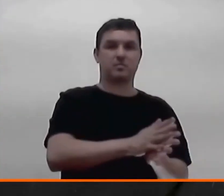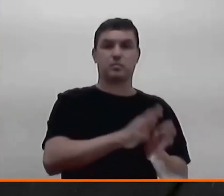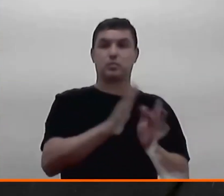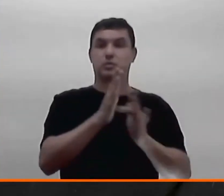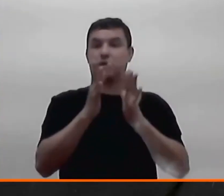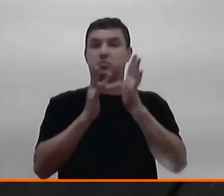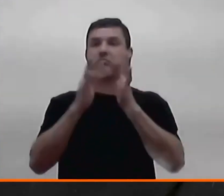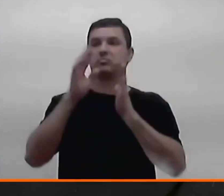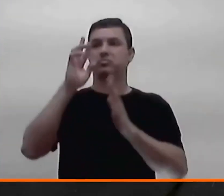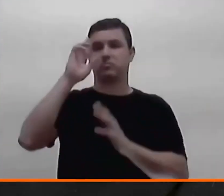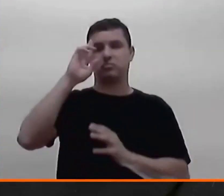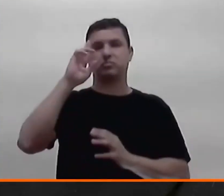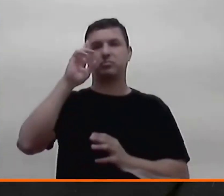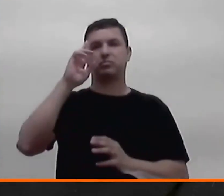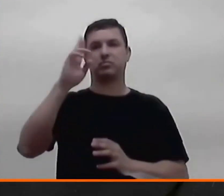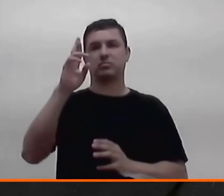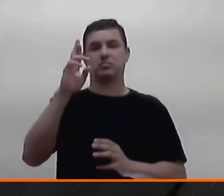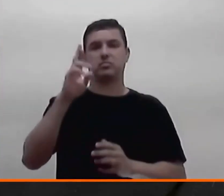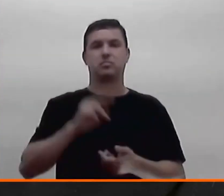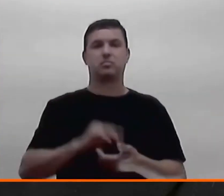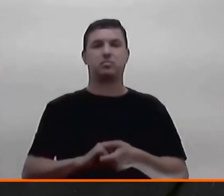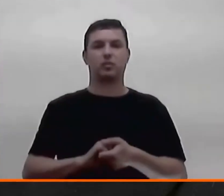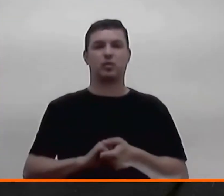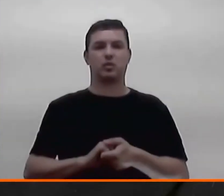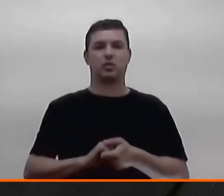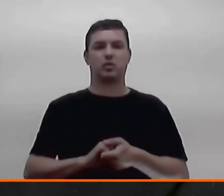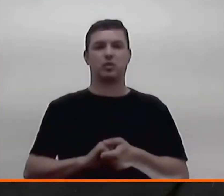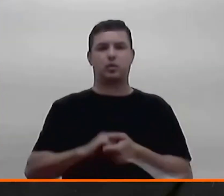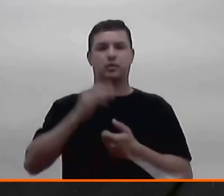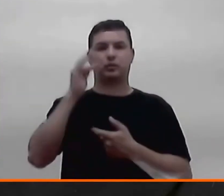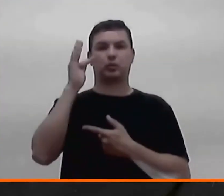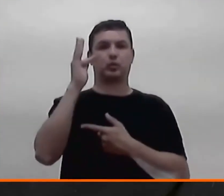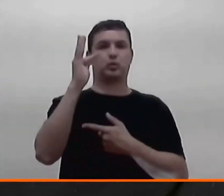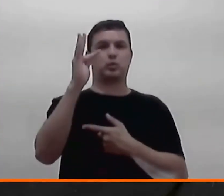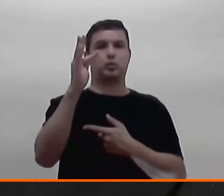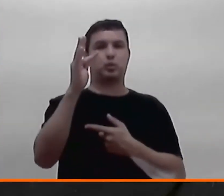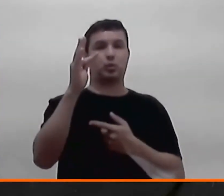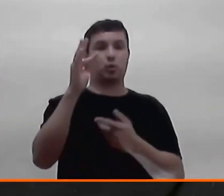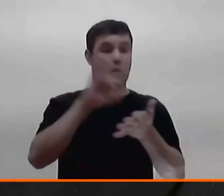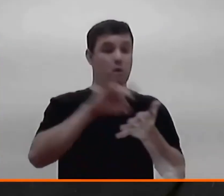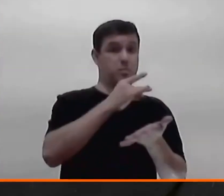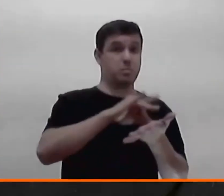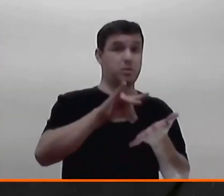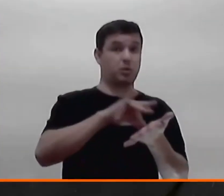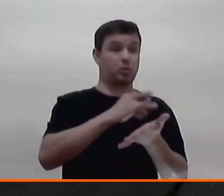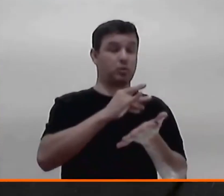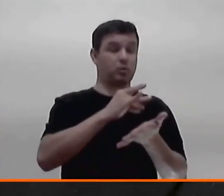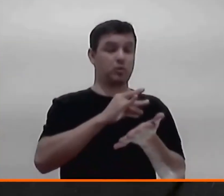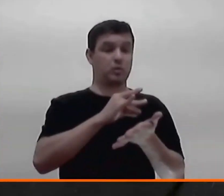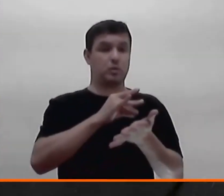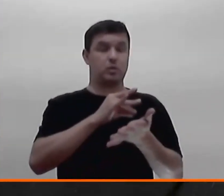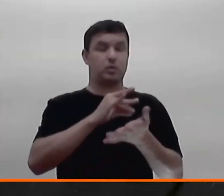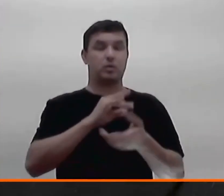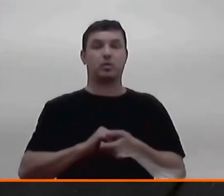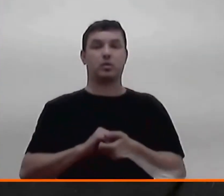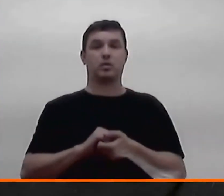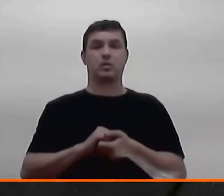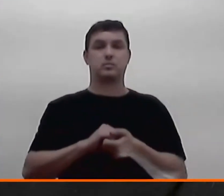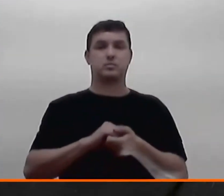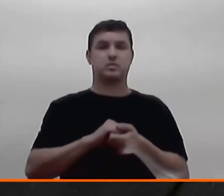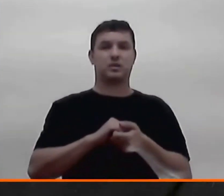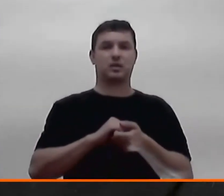E eles um dia, como inimigos, eles vão ter que